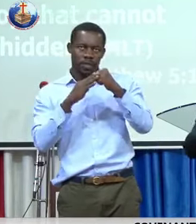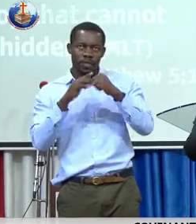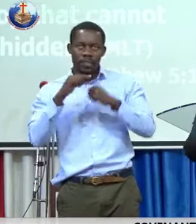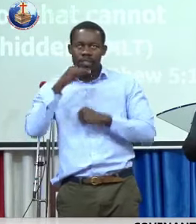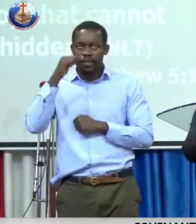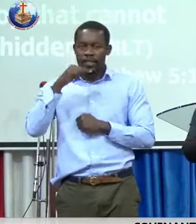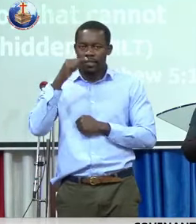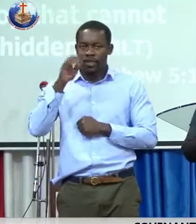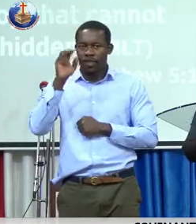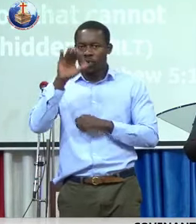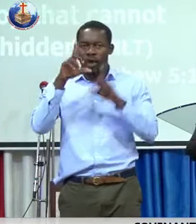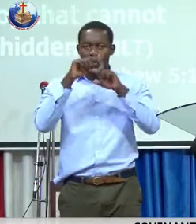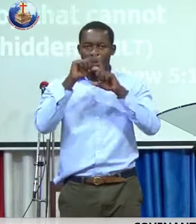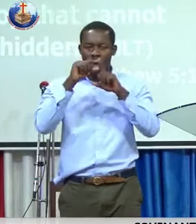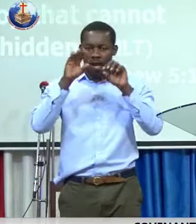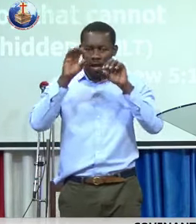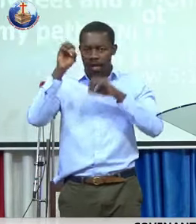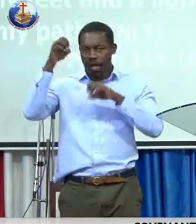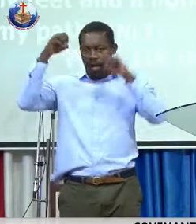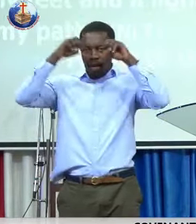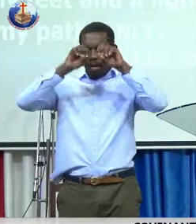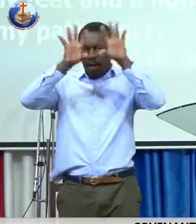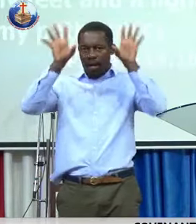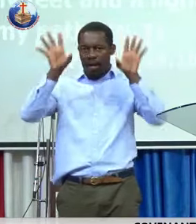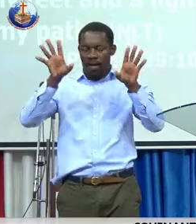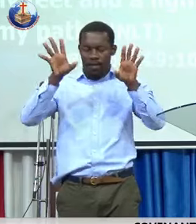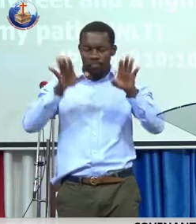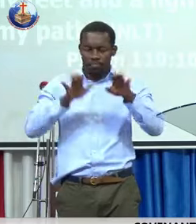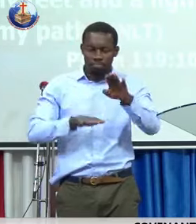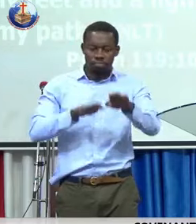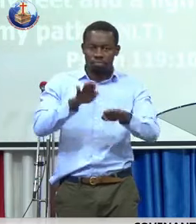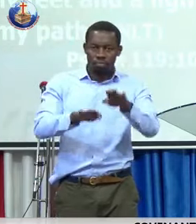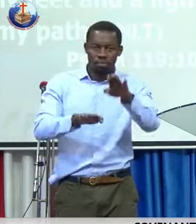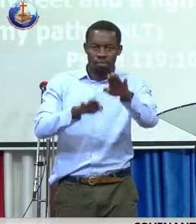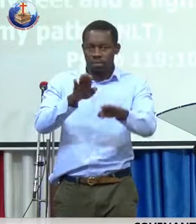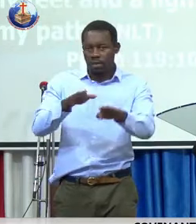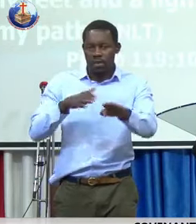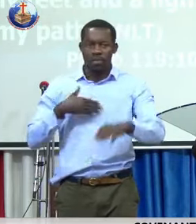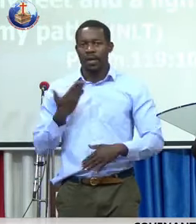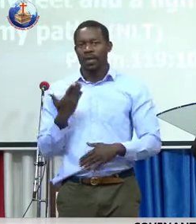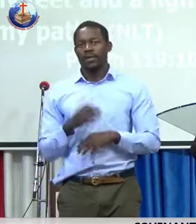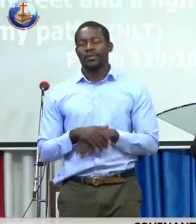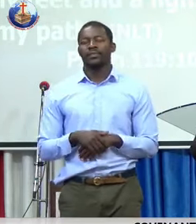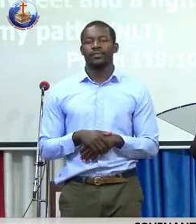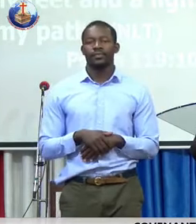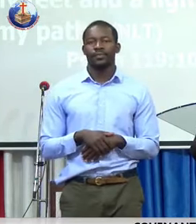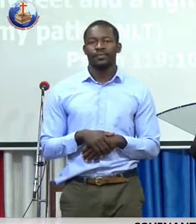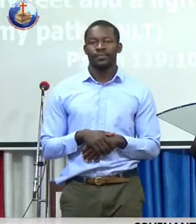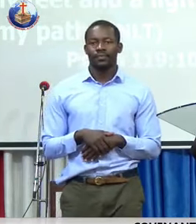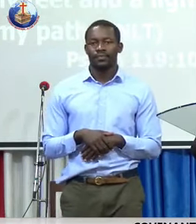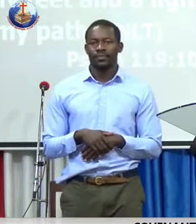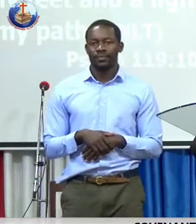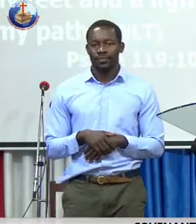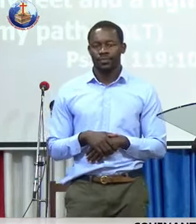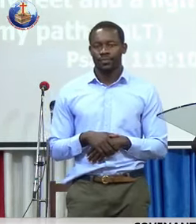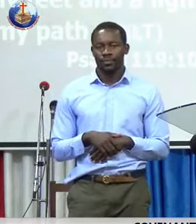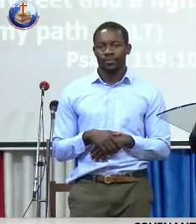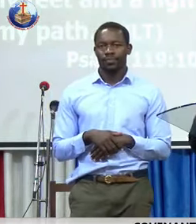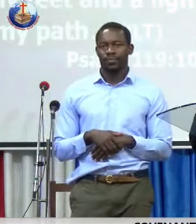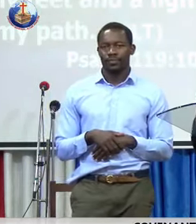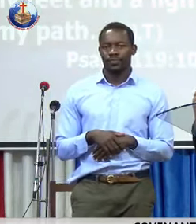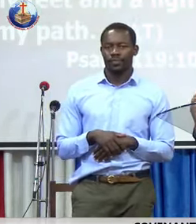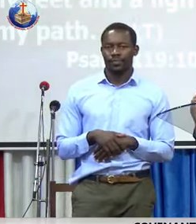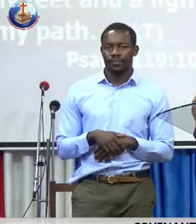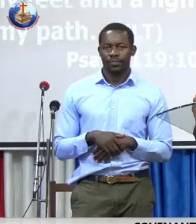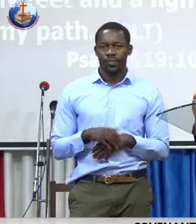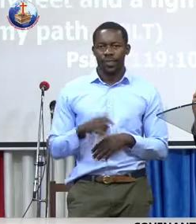path." Zaburi 119:105 anasema kwamba neno lako ni taa ya miguu yangu na nuru kwa njia yangu. And I